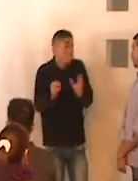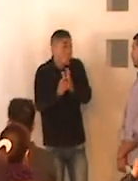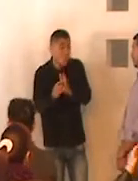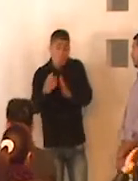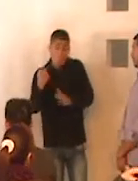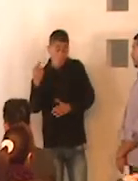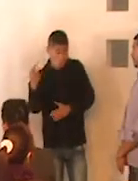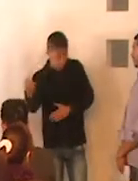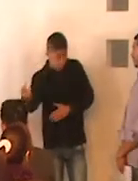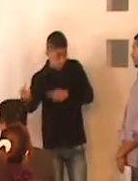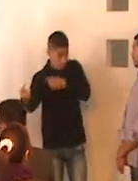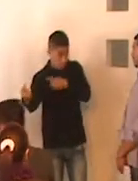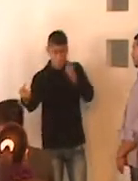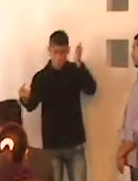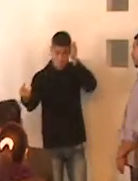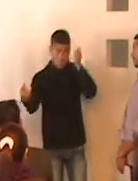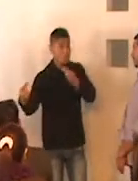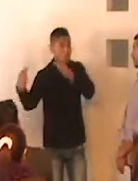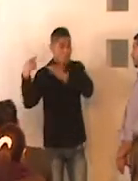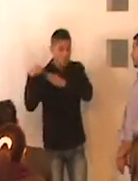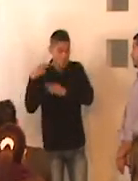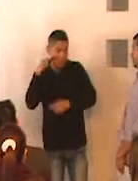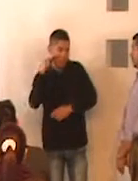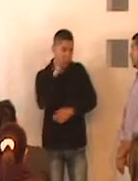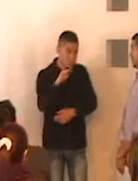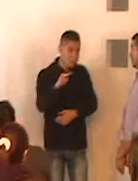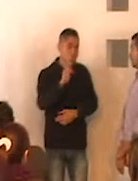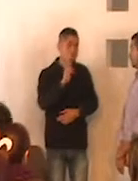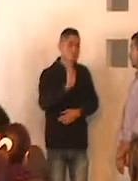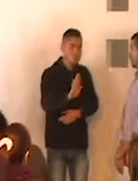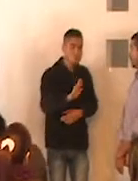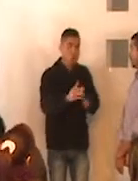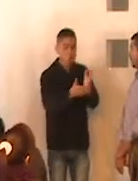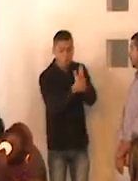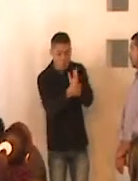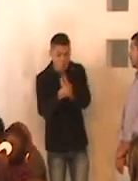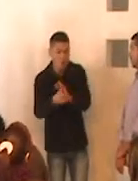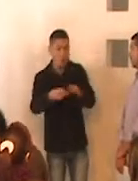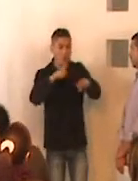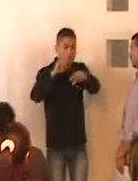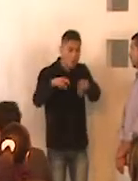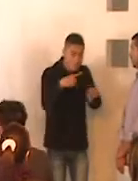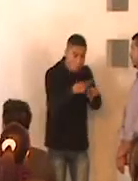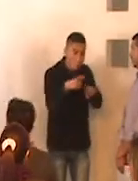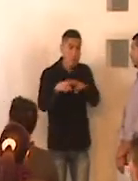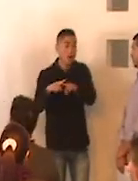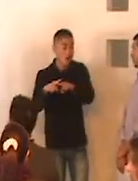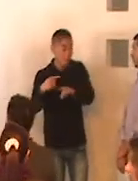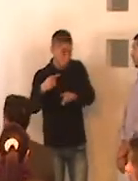de realizar todas las actividades y cómo ayudarle a superar esos